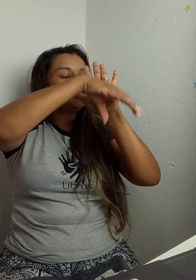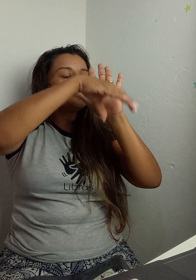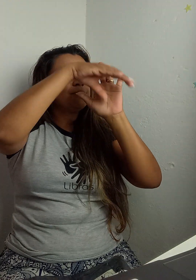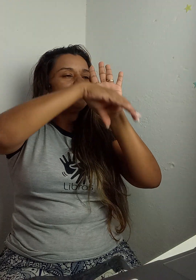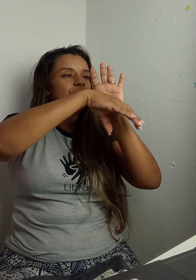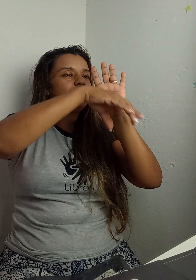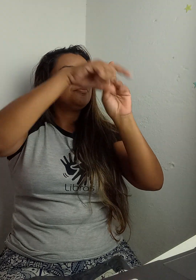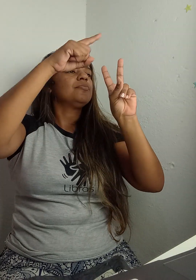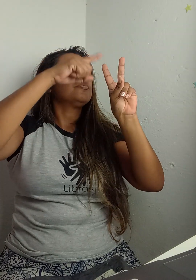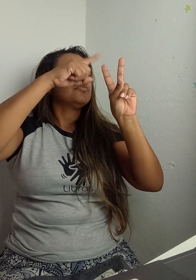Português,